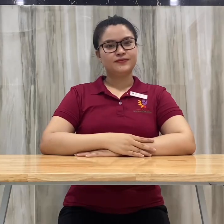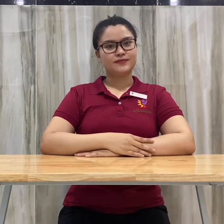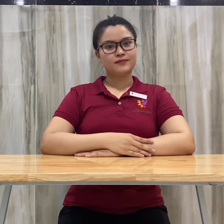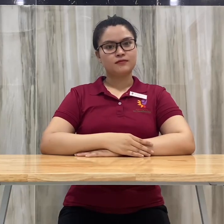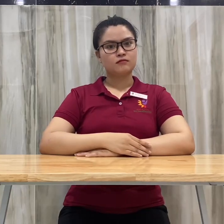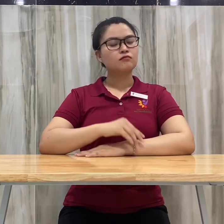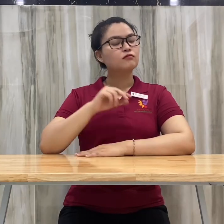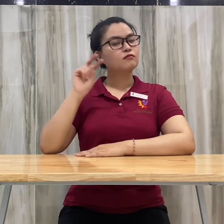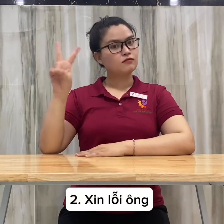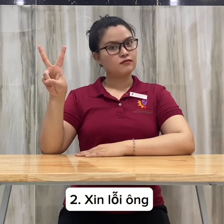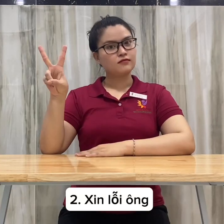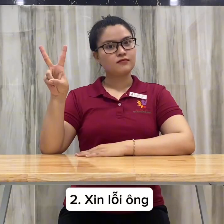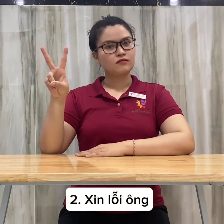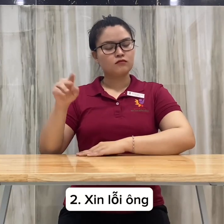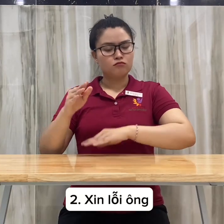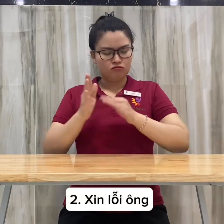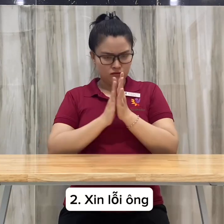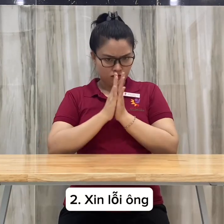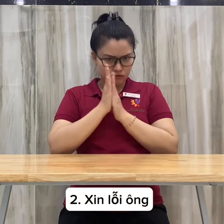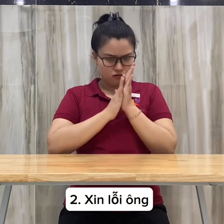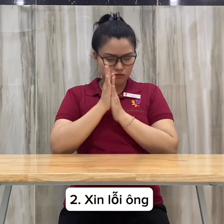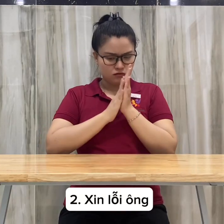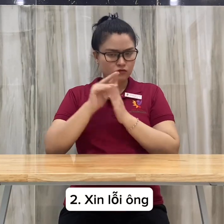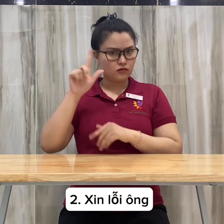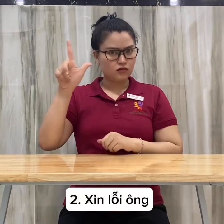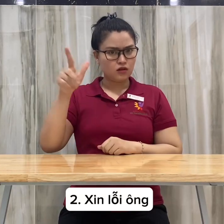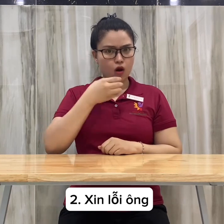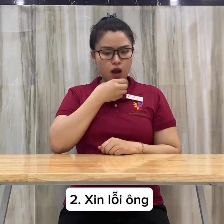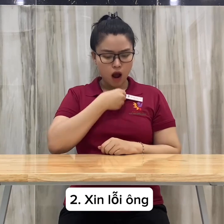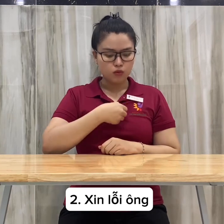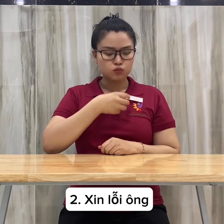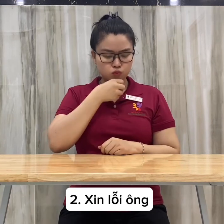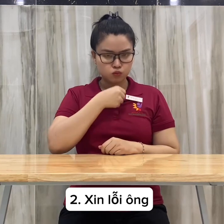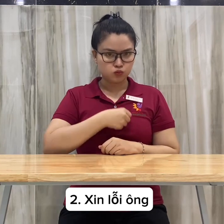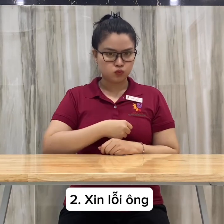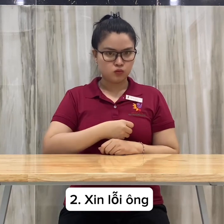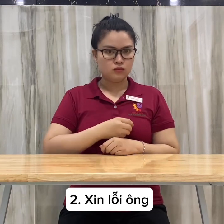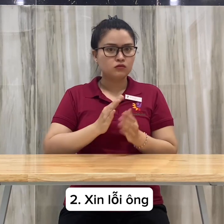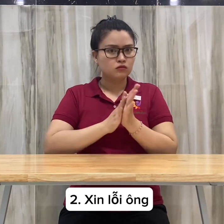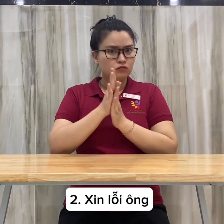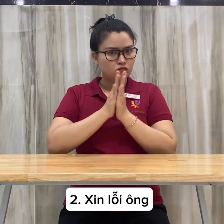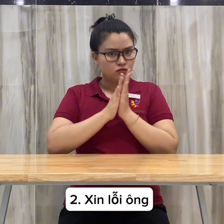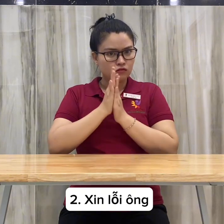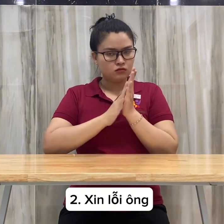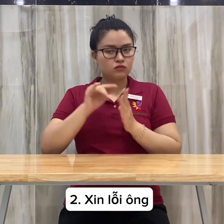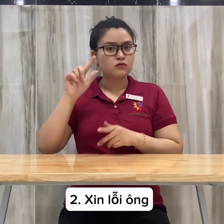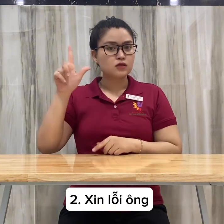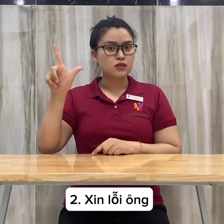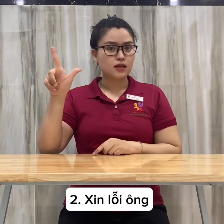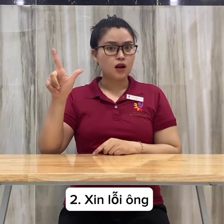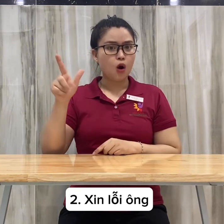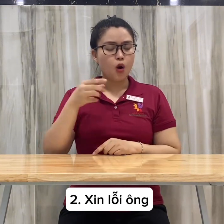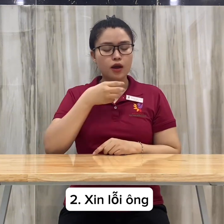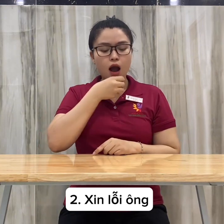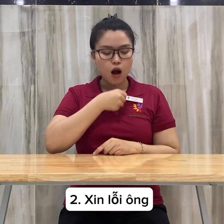Câu số 2, xin lỗi ông. Xin lỗi ông.